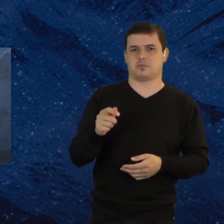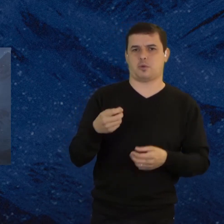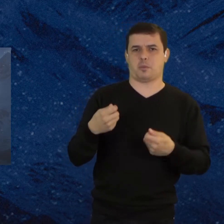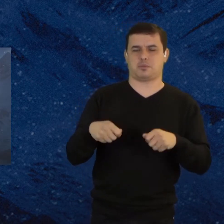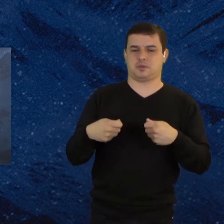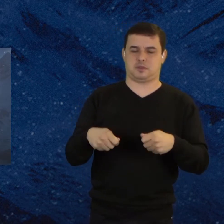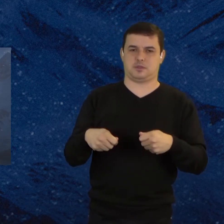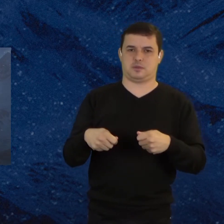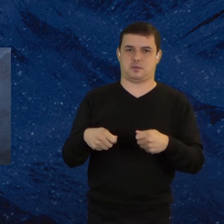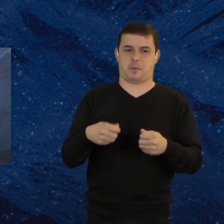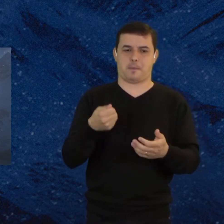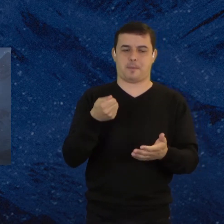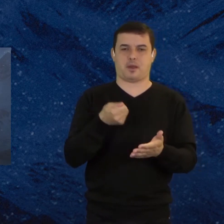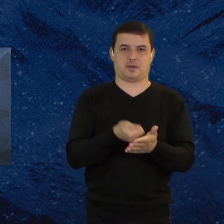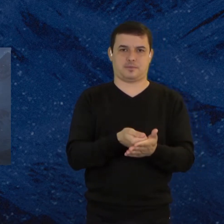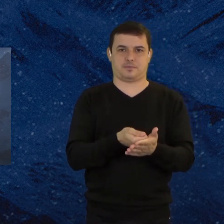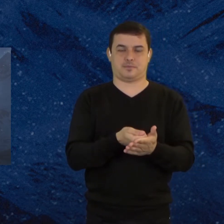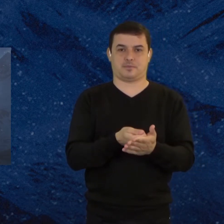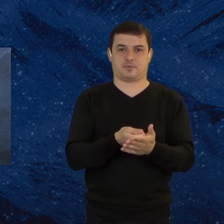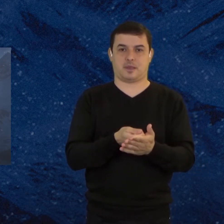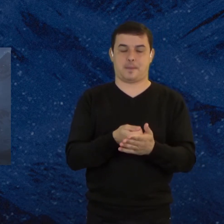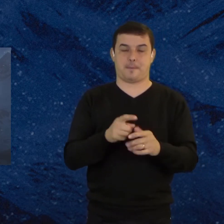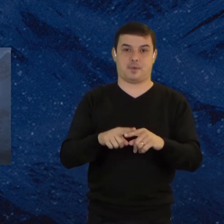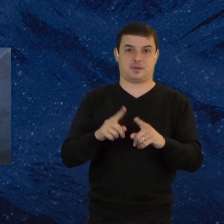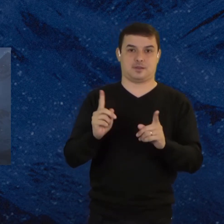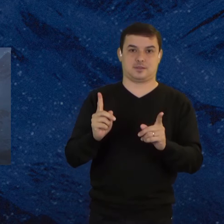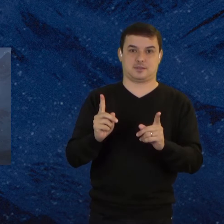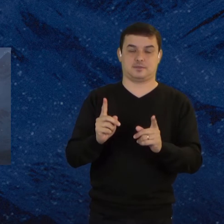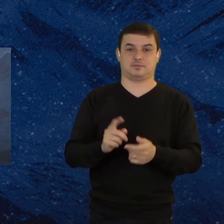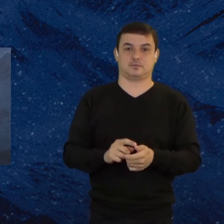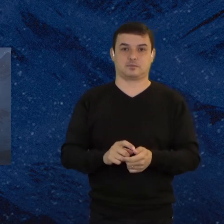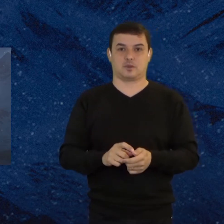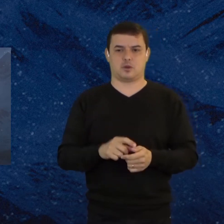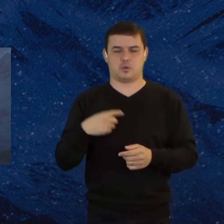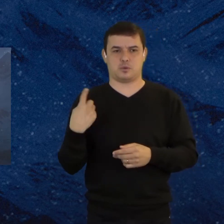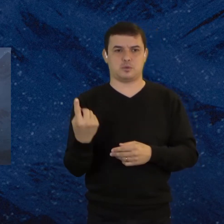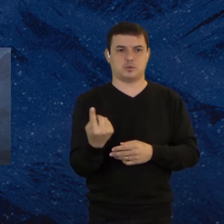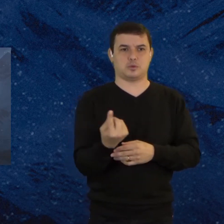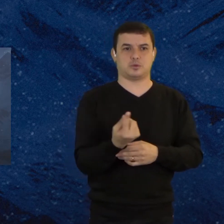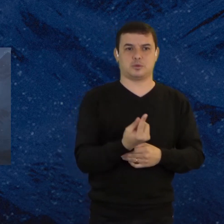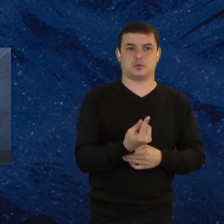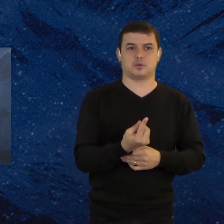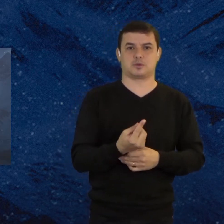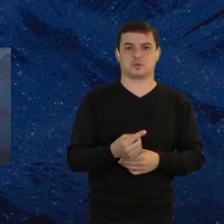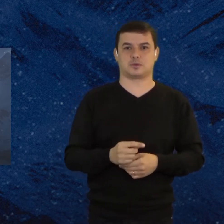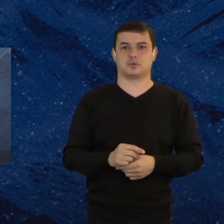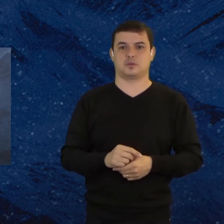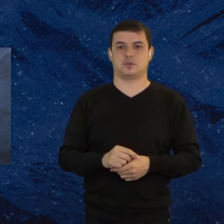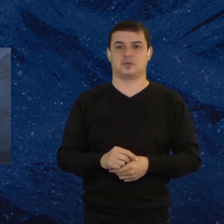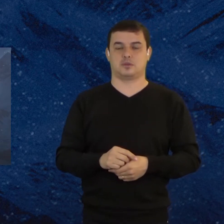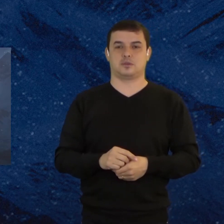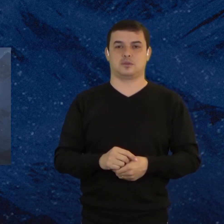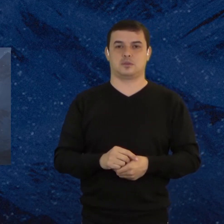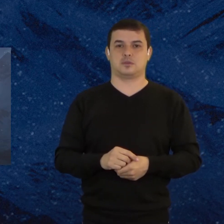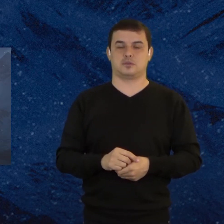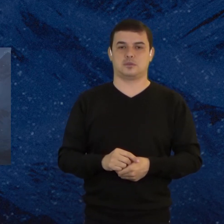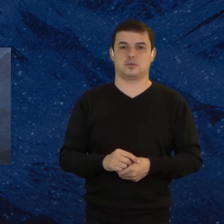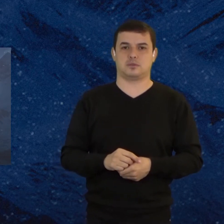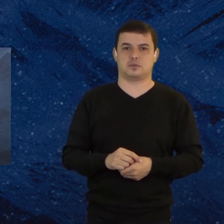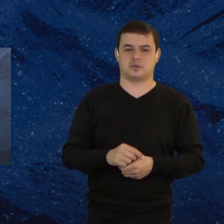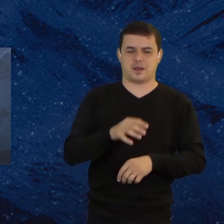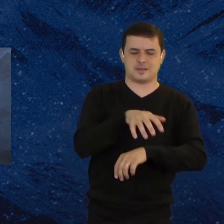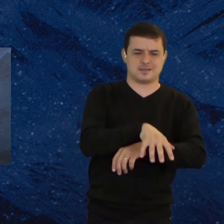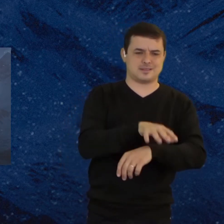que coordenam as conferências. Entretanto, nós estamos na Estância Árvore da Vida. A